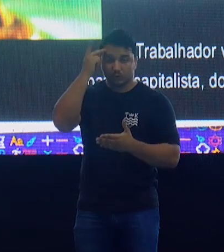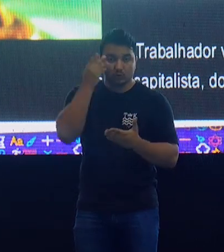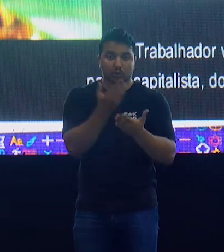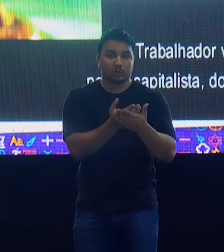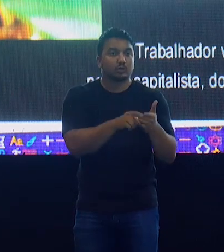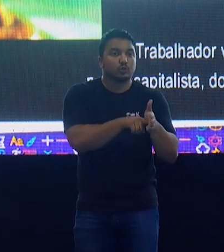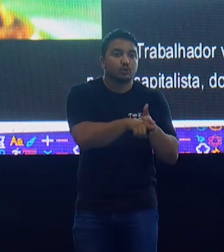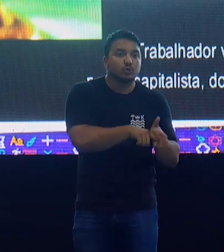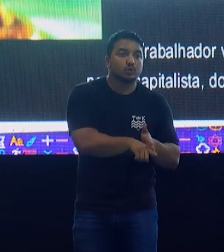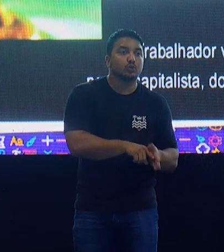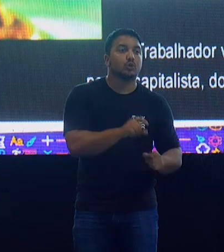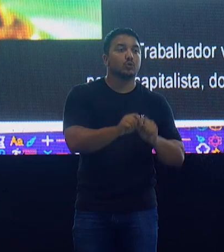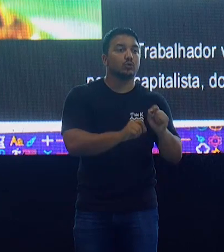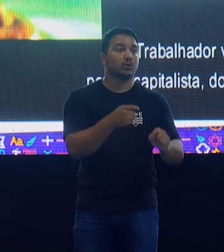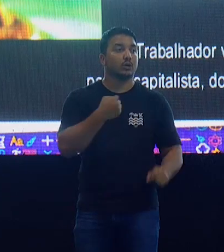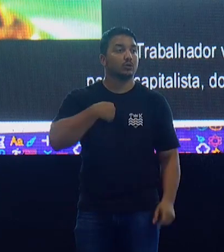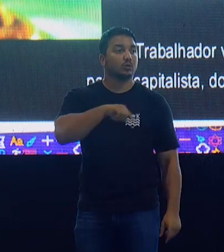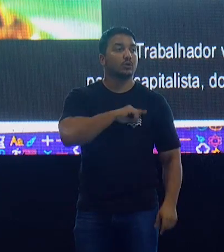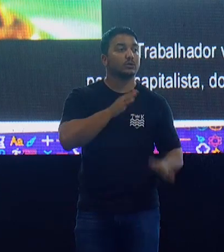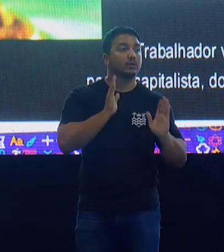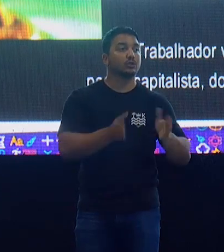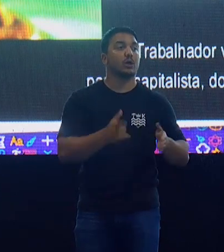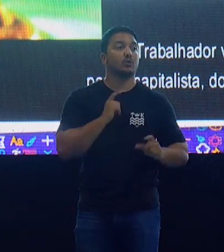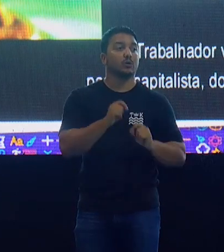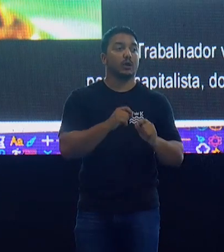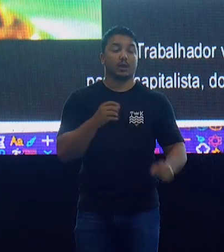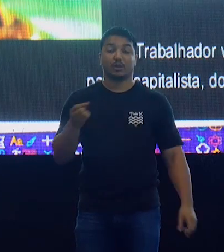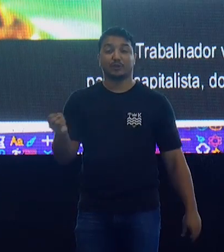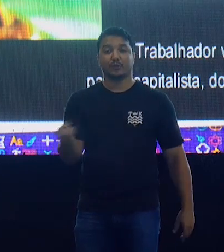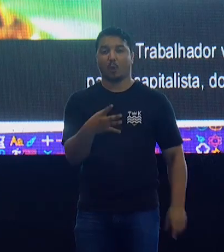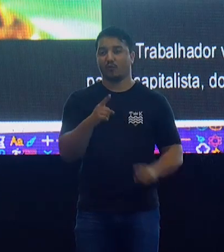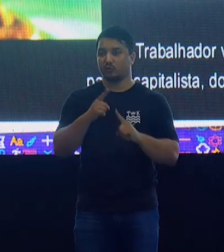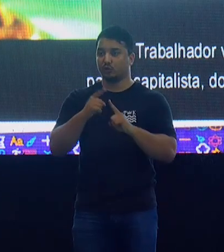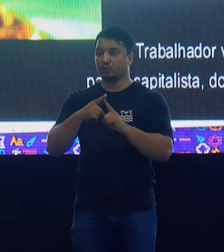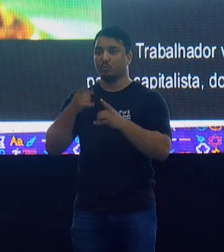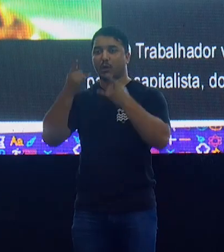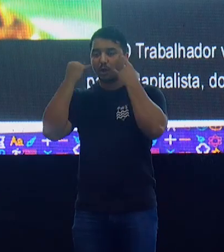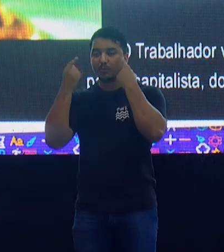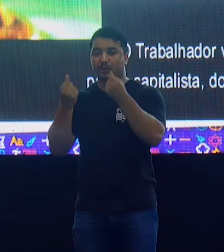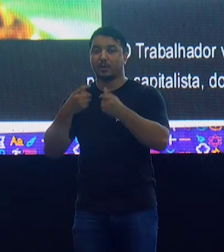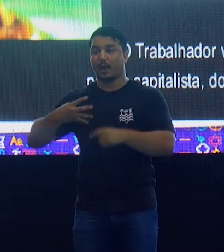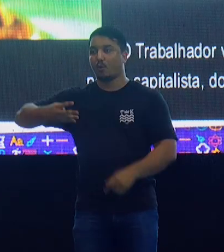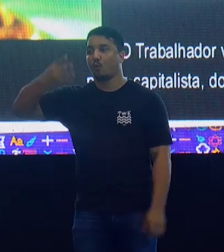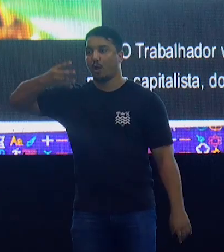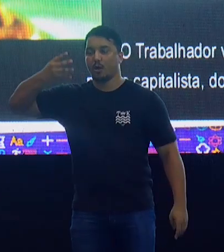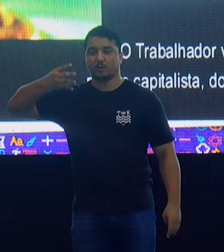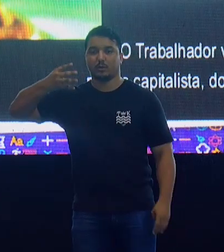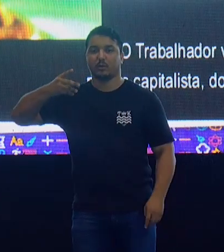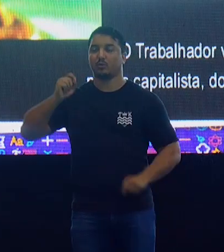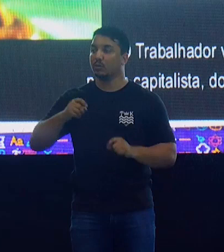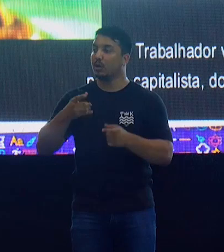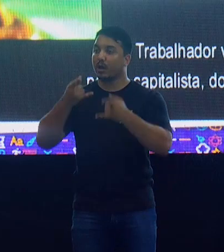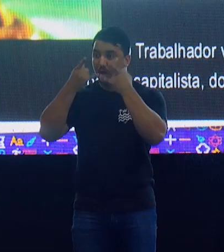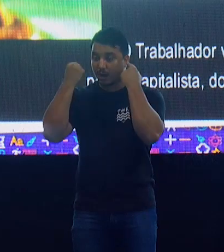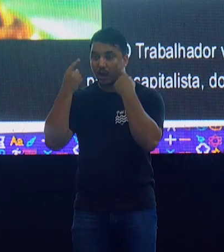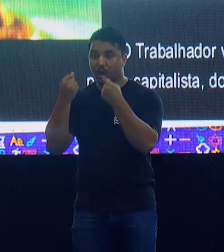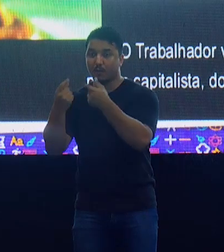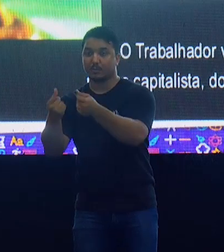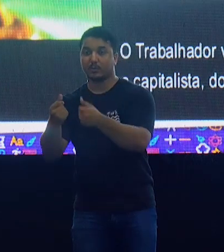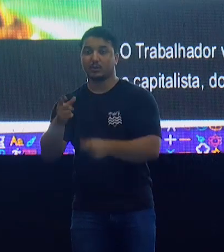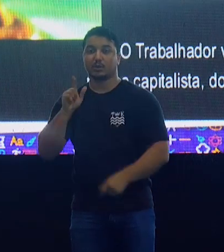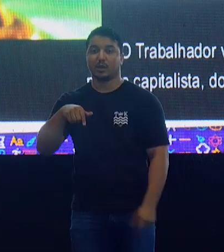estudiosos que dizem que nós já entramos numa nova fase do capitalismo, a quarta, chamada capitalismo